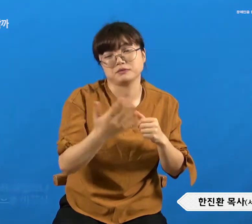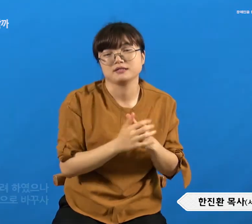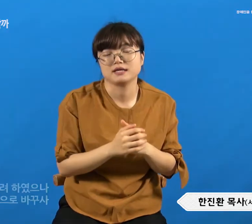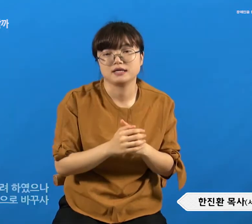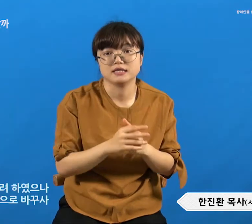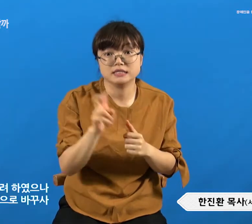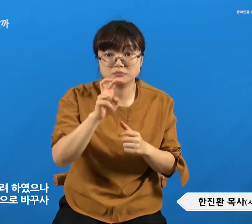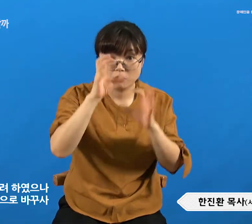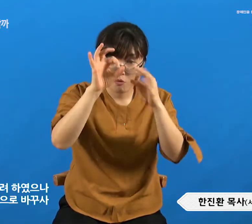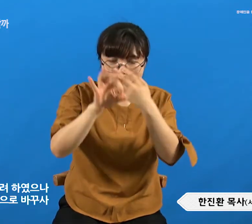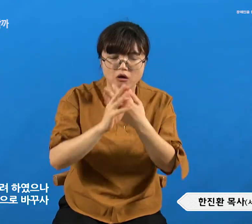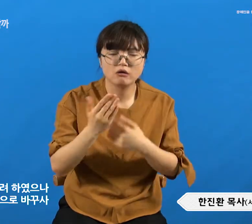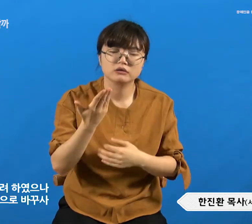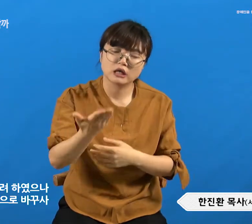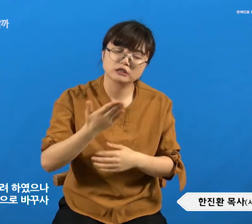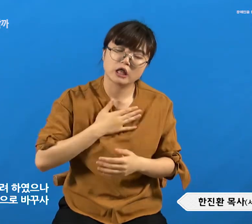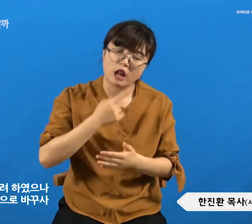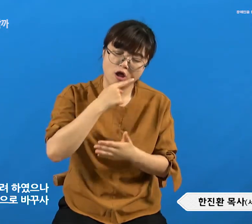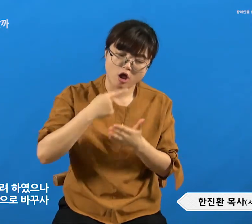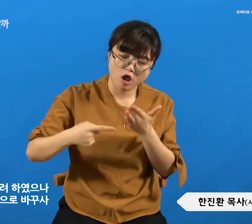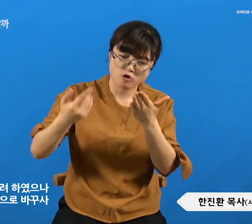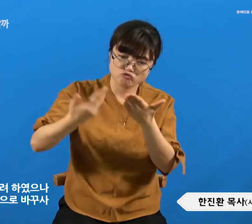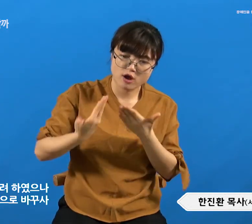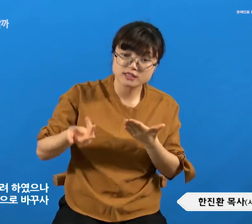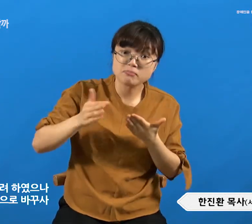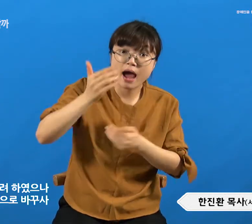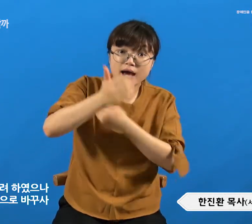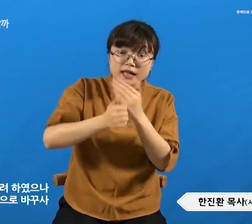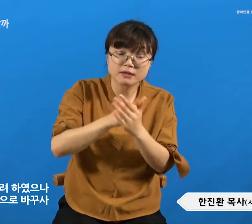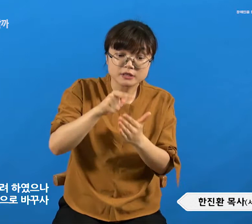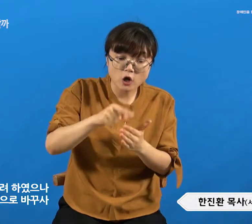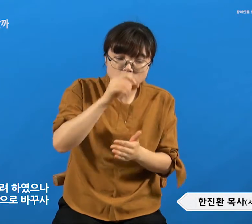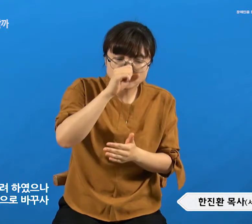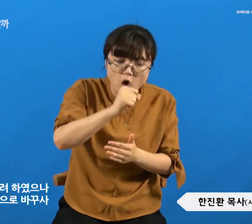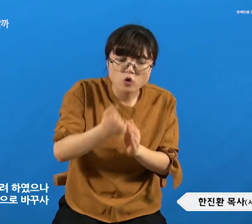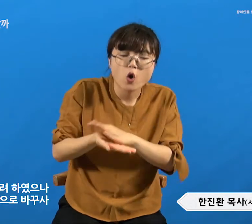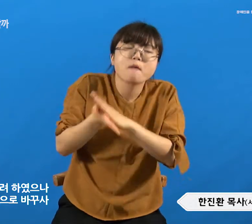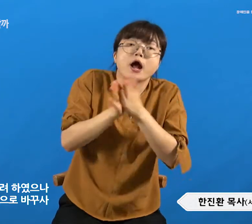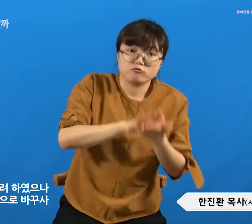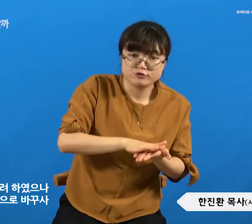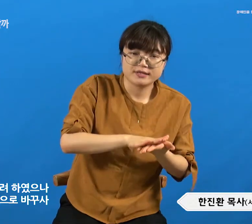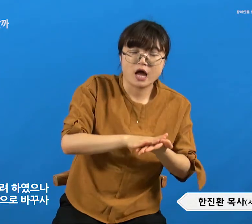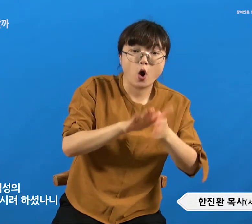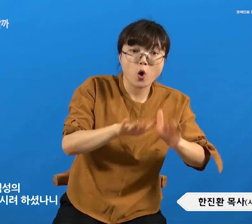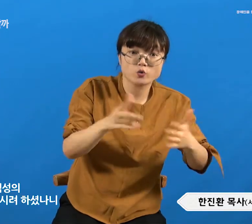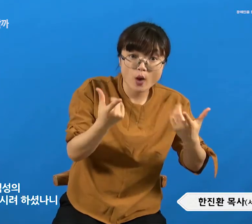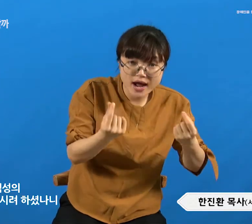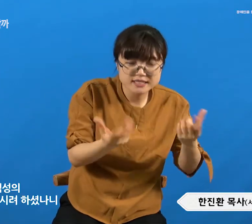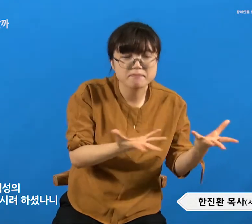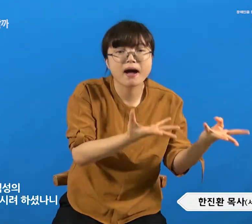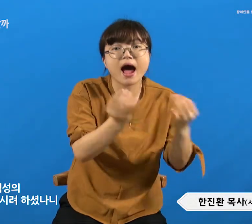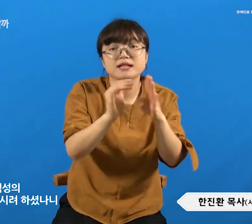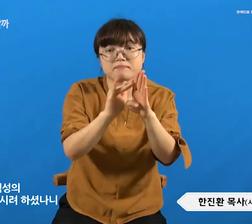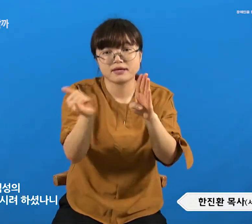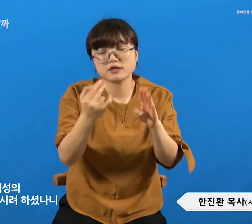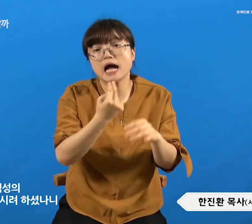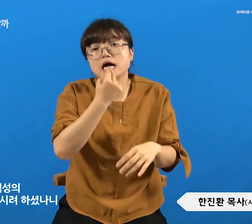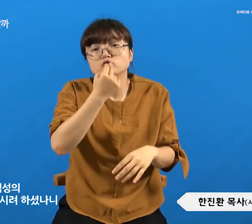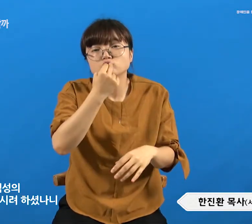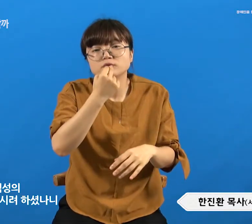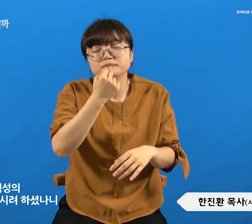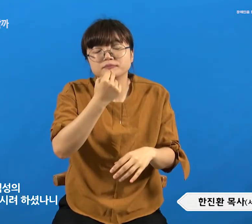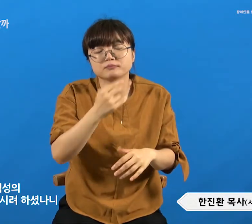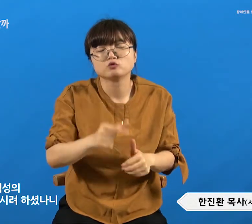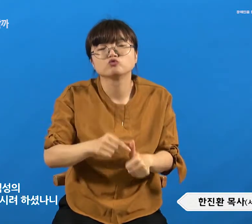보면 당신들은 나를 해하려 하였으나 하나님은 그것을 선으로 바꾸사 오늘과 같이 많은 백성의